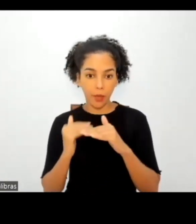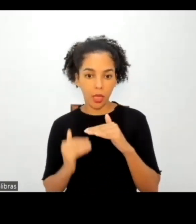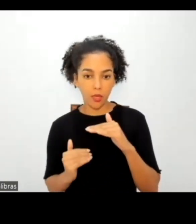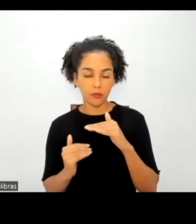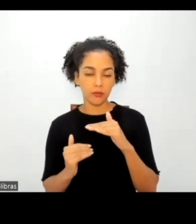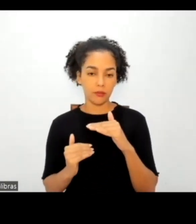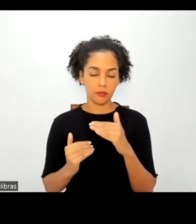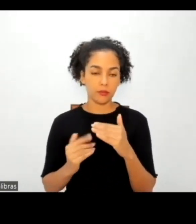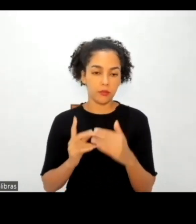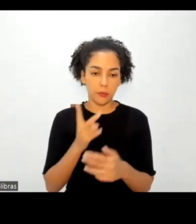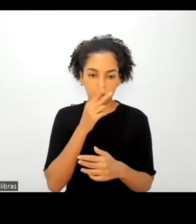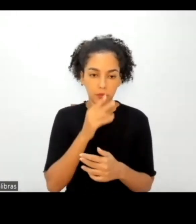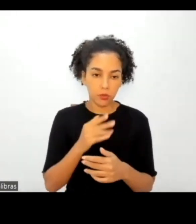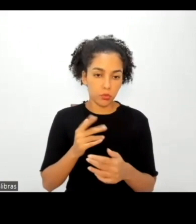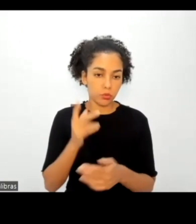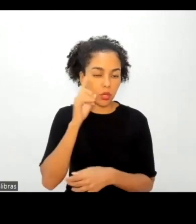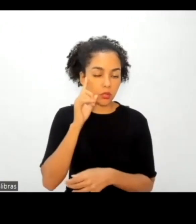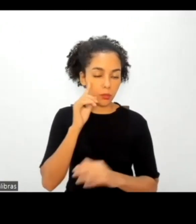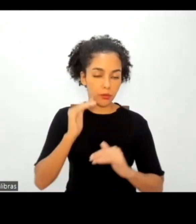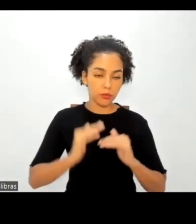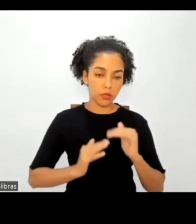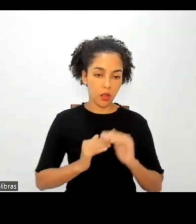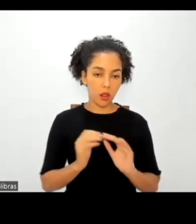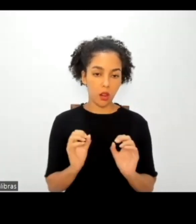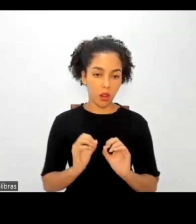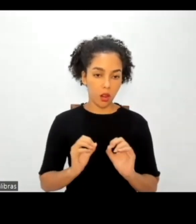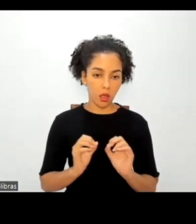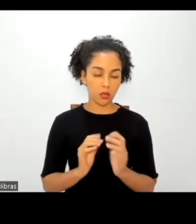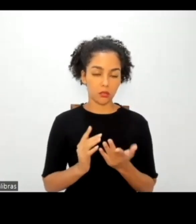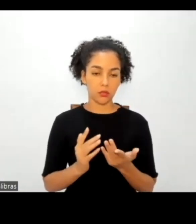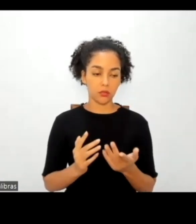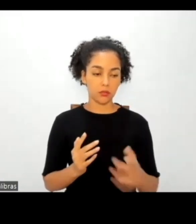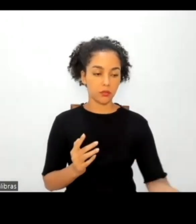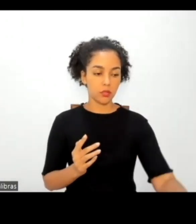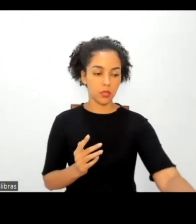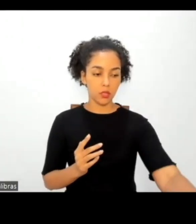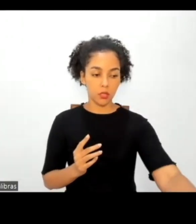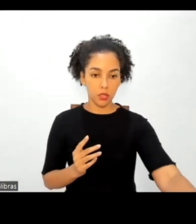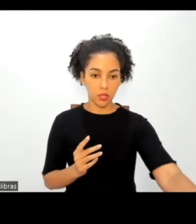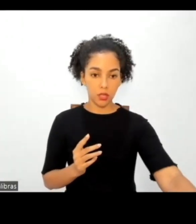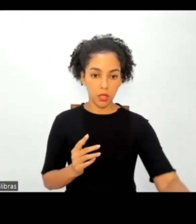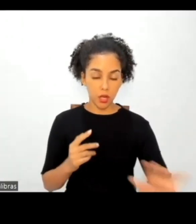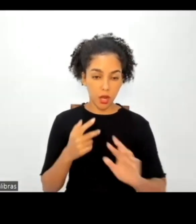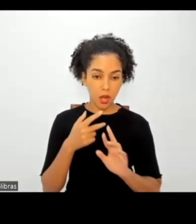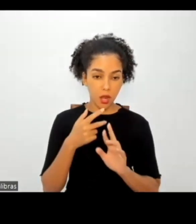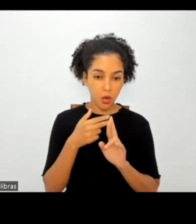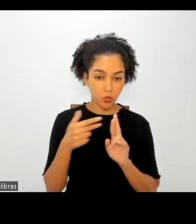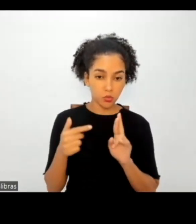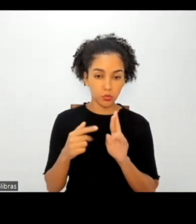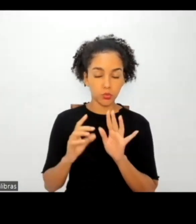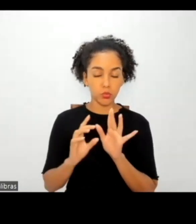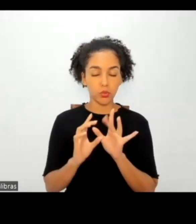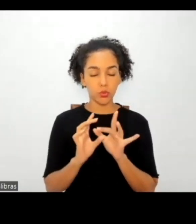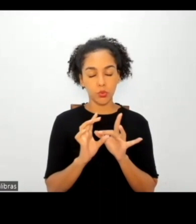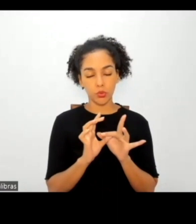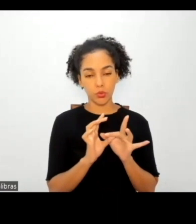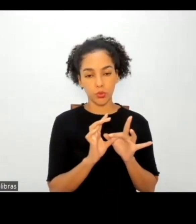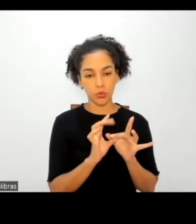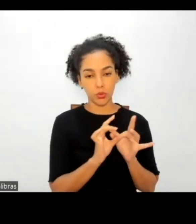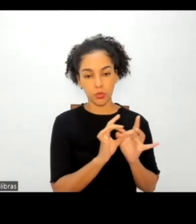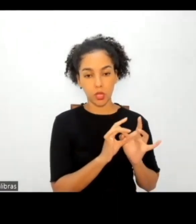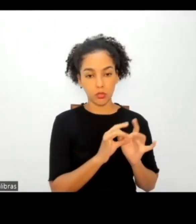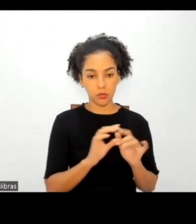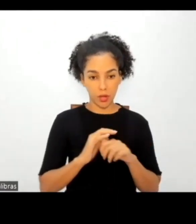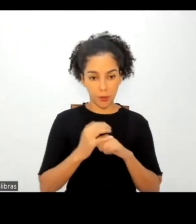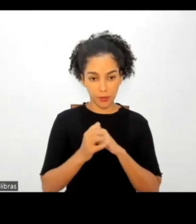profissional, sobretudo, né, nos diversos espaços ocupacionais, né, inclusive no contexto da pandemia, né, eu estava atuando no SUAS,